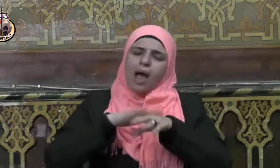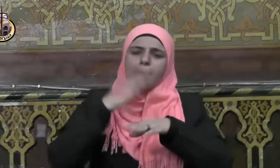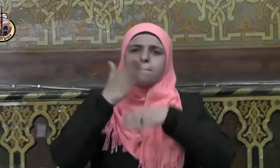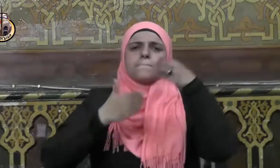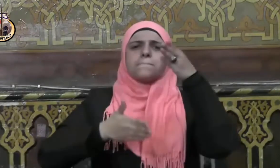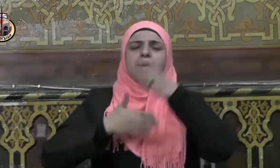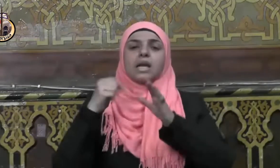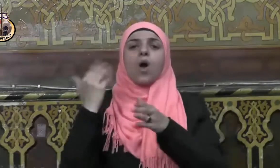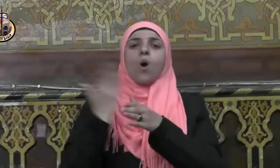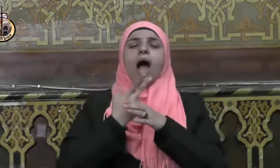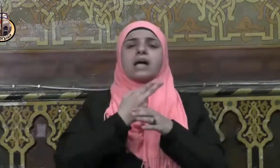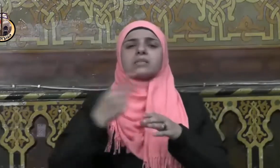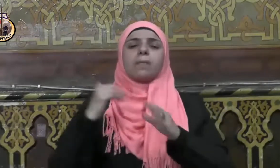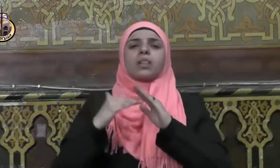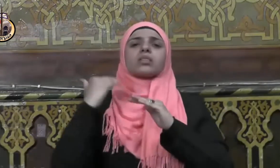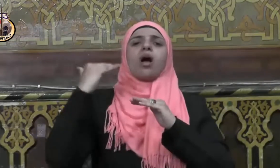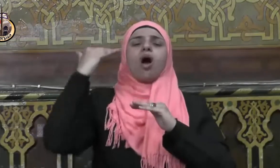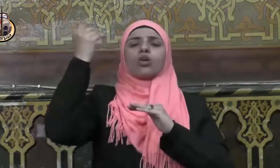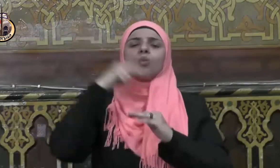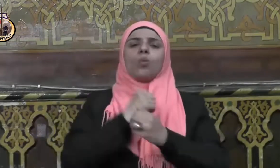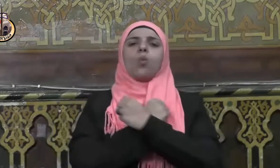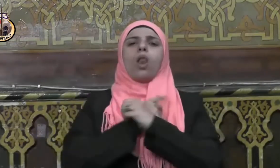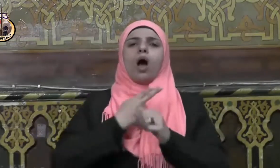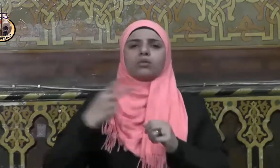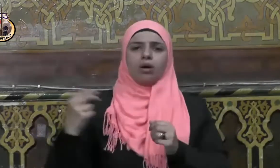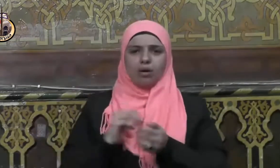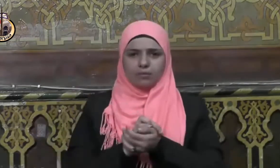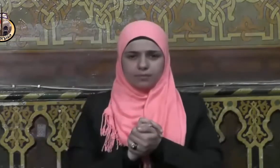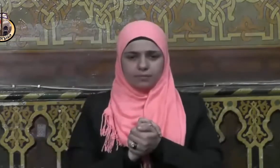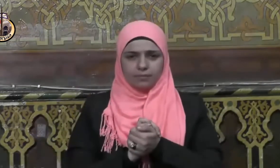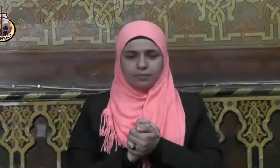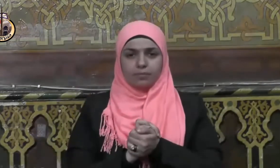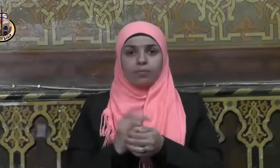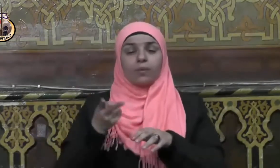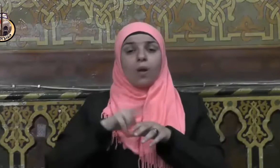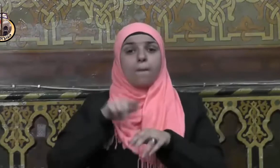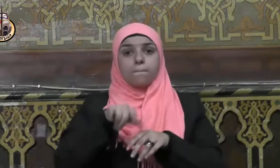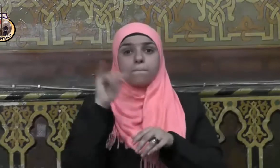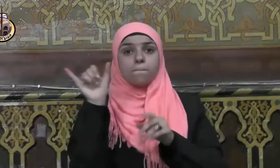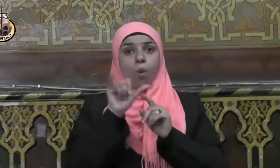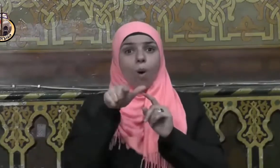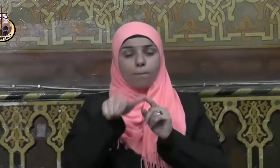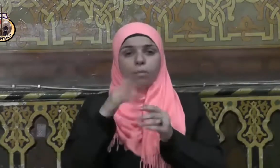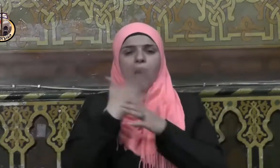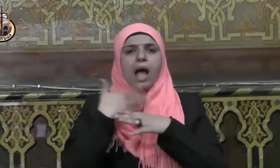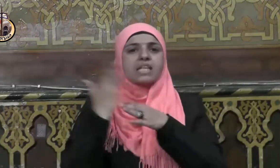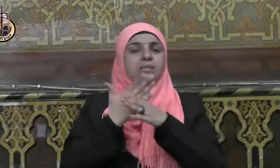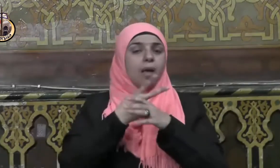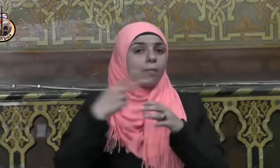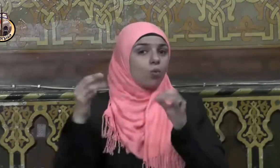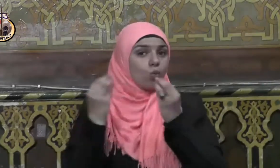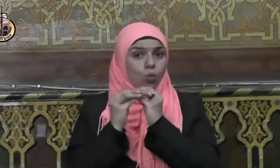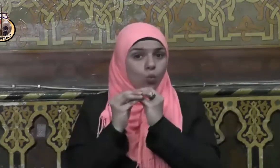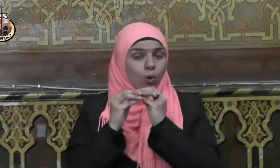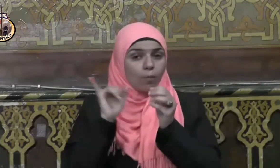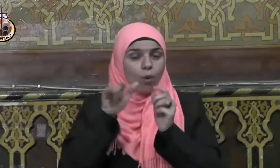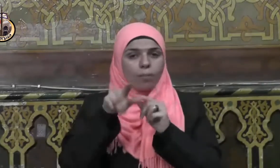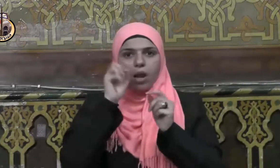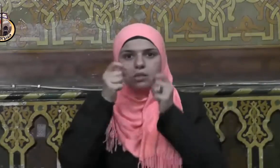وأسباب التقدم والحضارة. ومن أهم هذه الأسباب الوعي